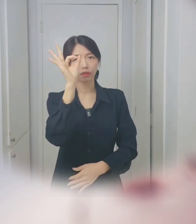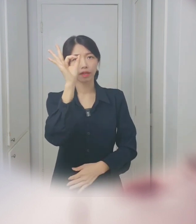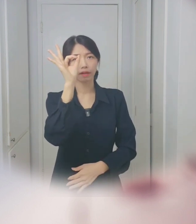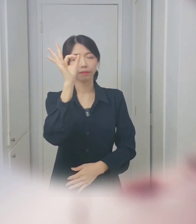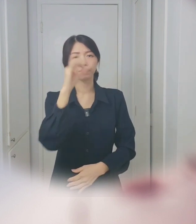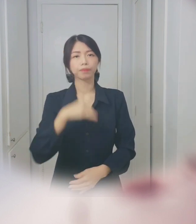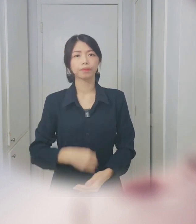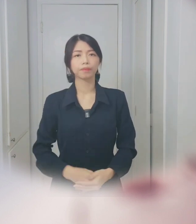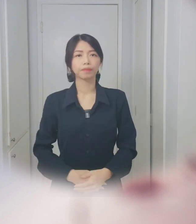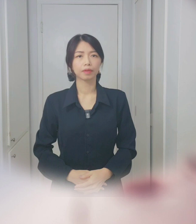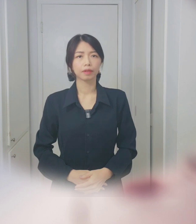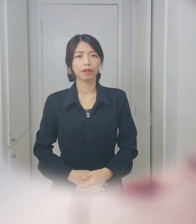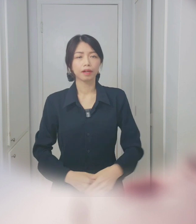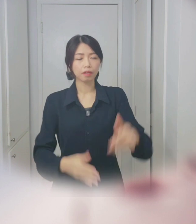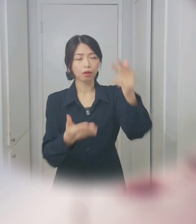손으로 하셔도 돼요.